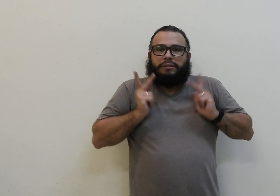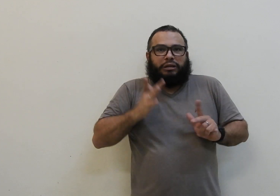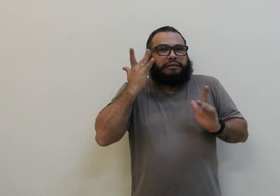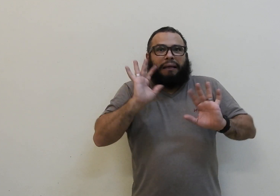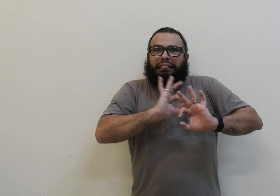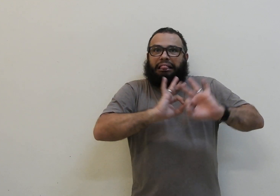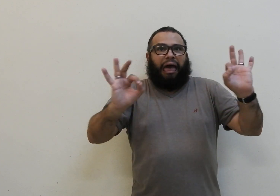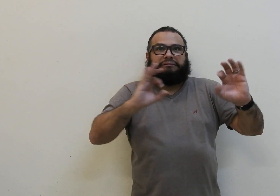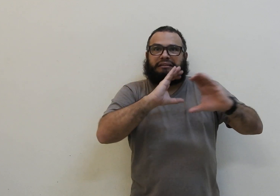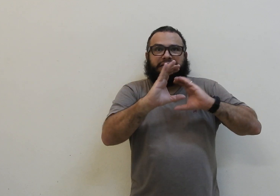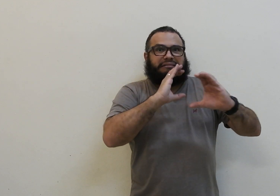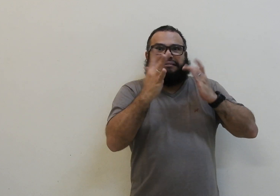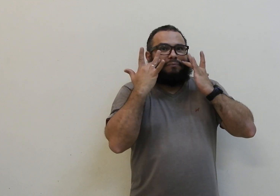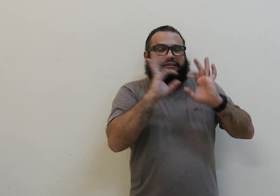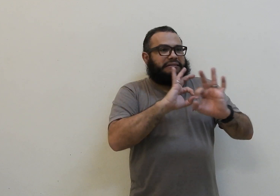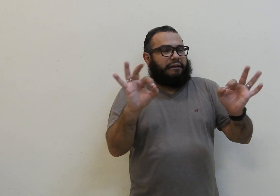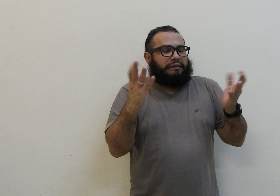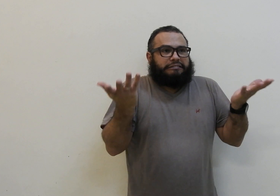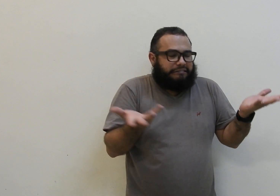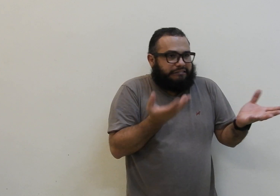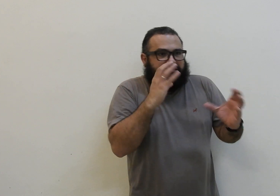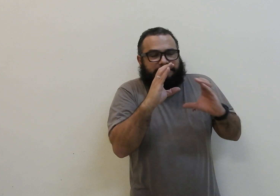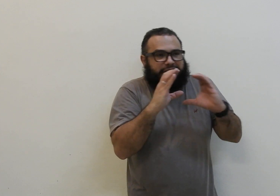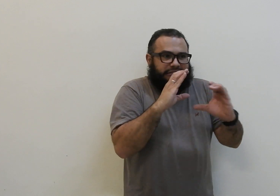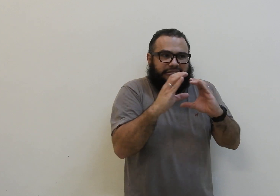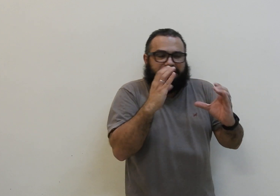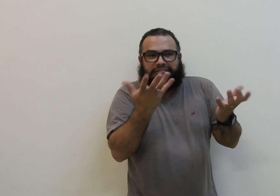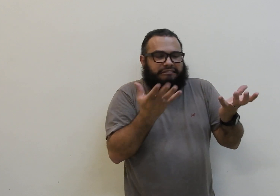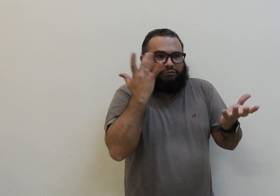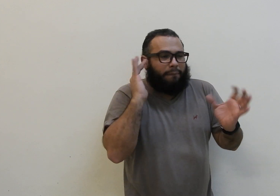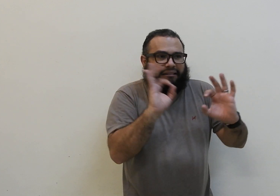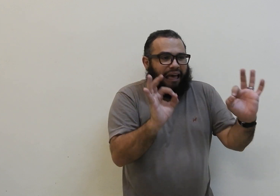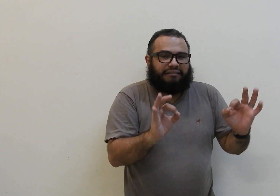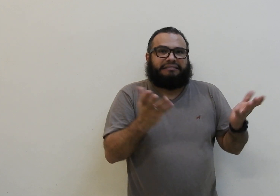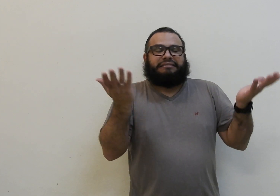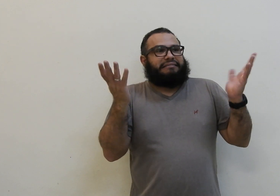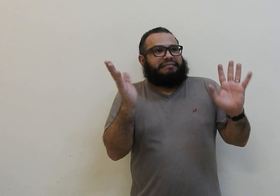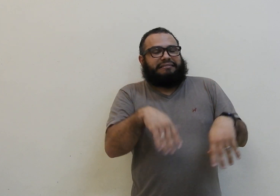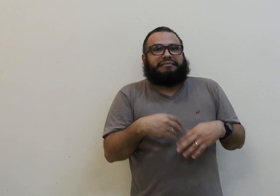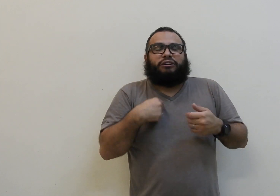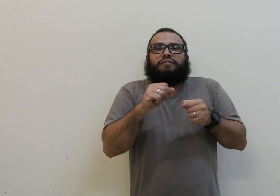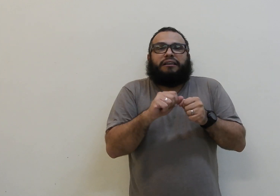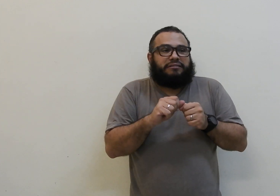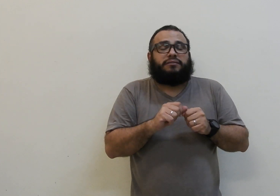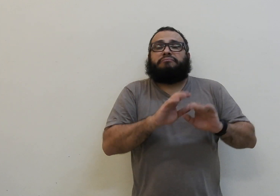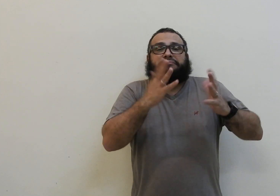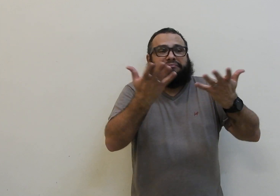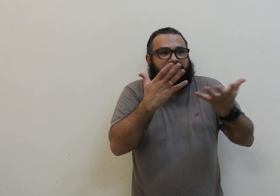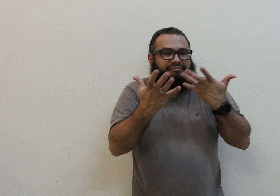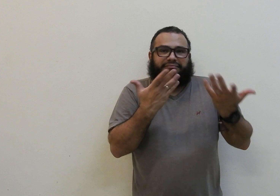celular, enfim. As pessoas não sabiam língua de sinais, não sabiam como se comunicar comigo, né? Então,